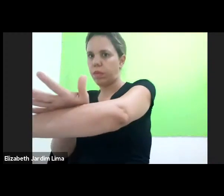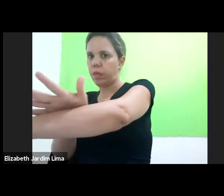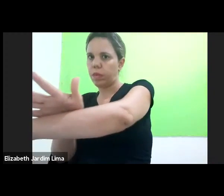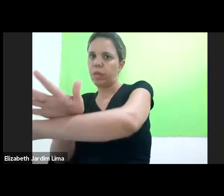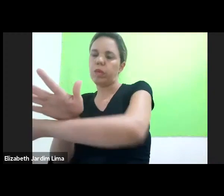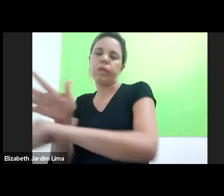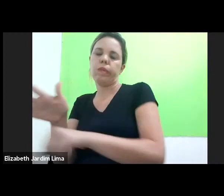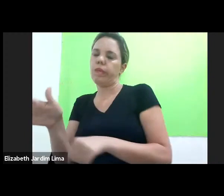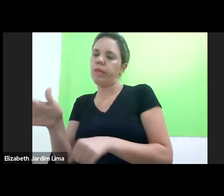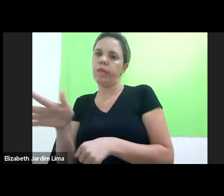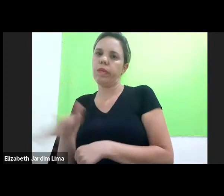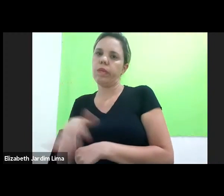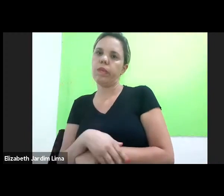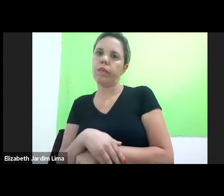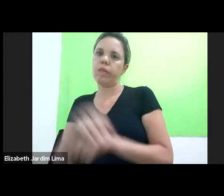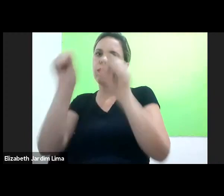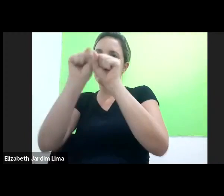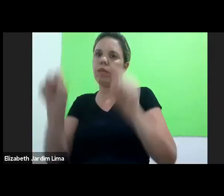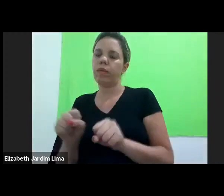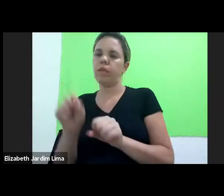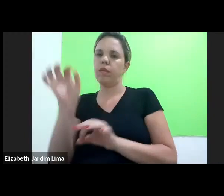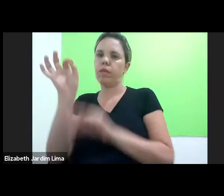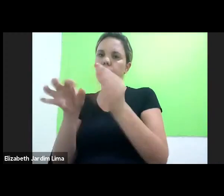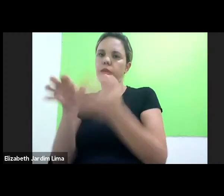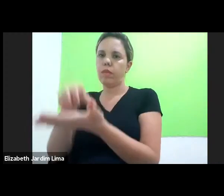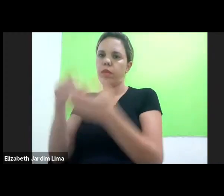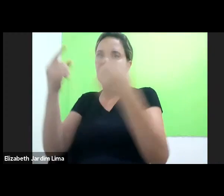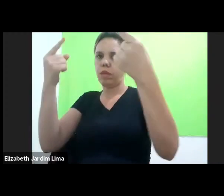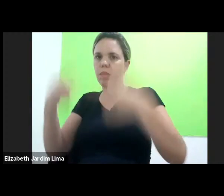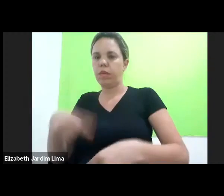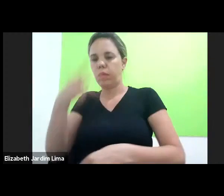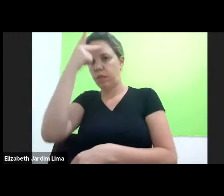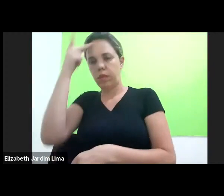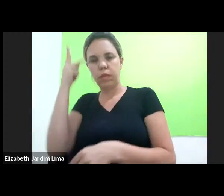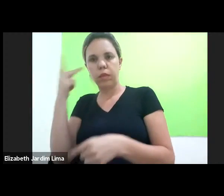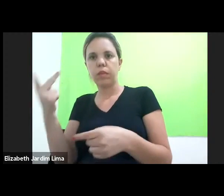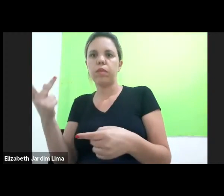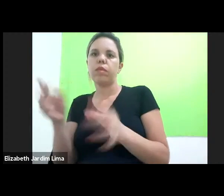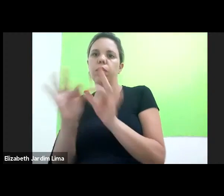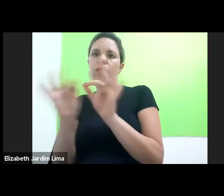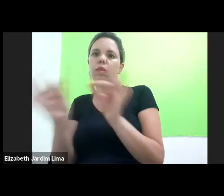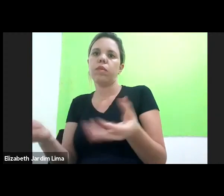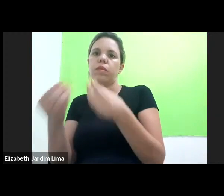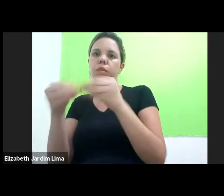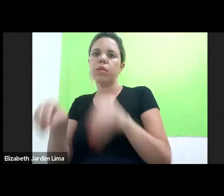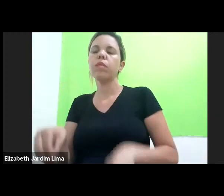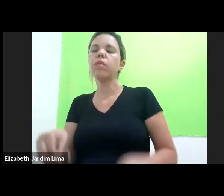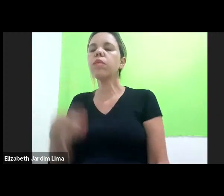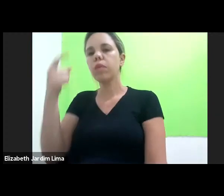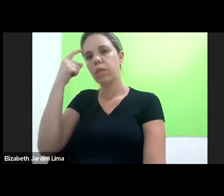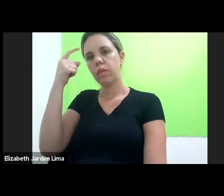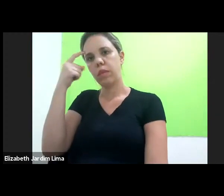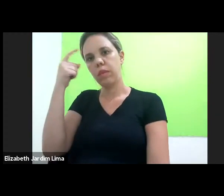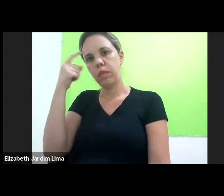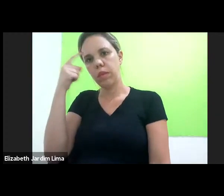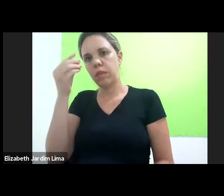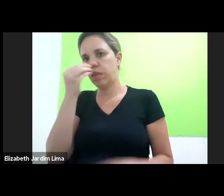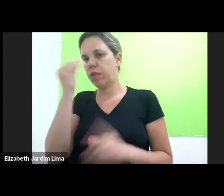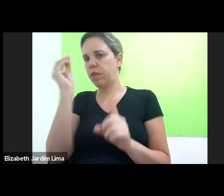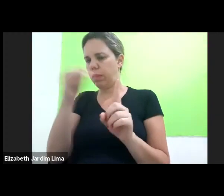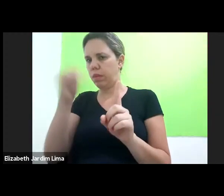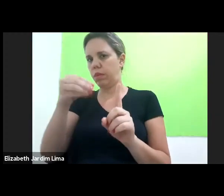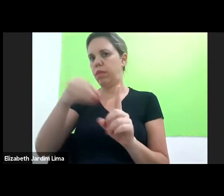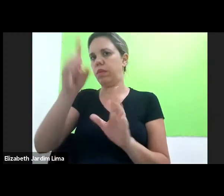e do sistema judiciário contra as populações já vulnerabilizadas. E pensando nessa negação de direitos, né,